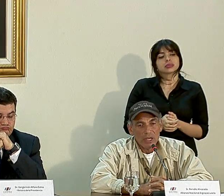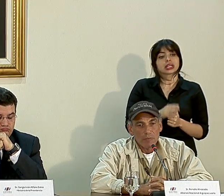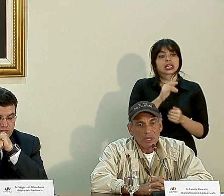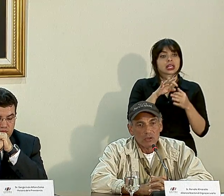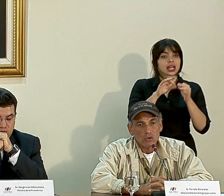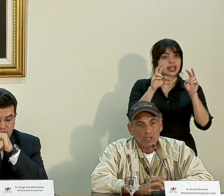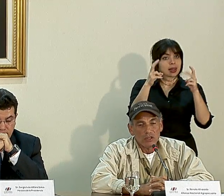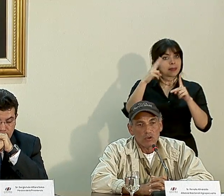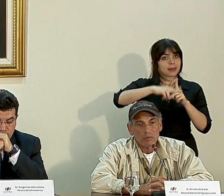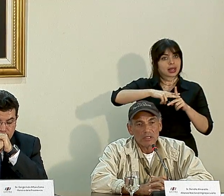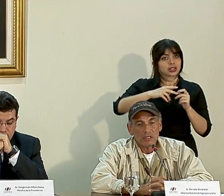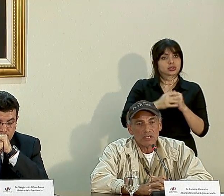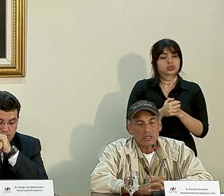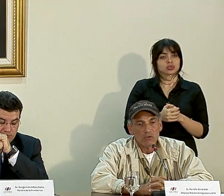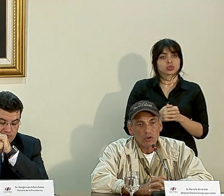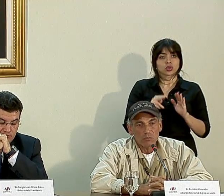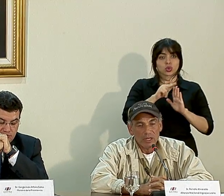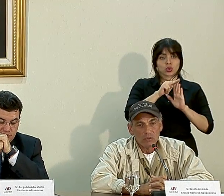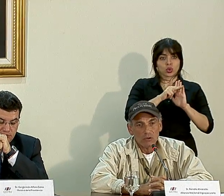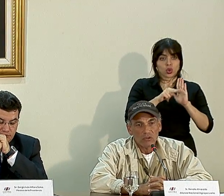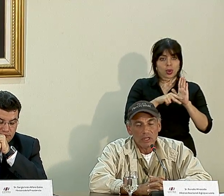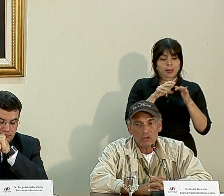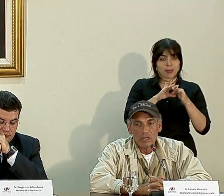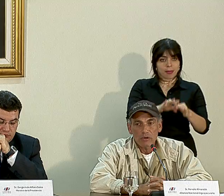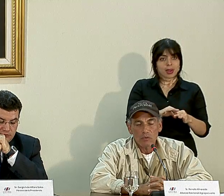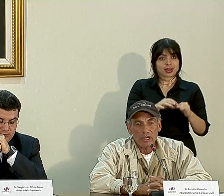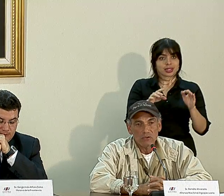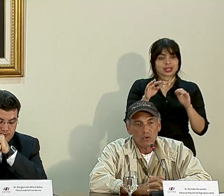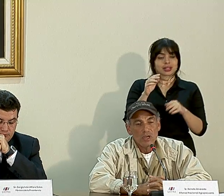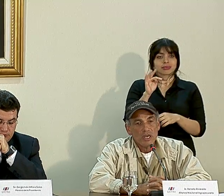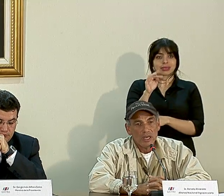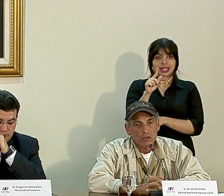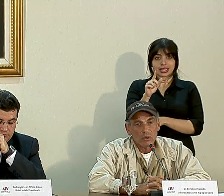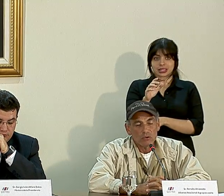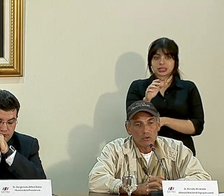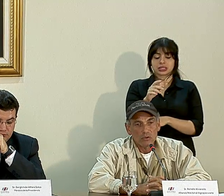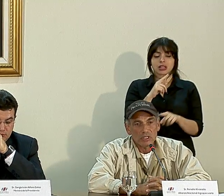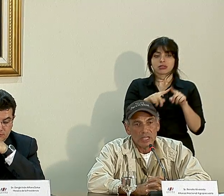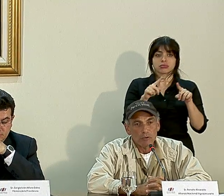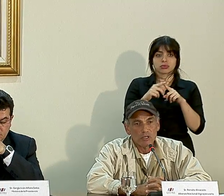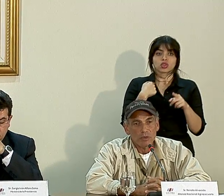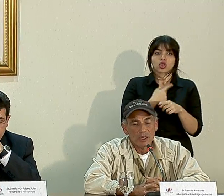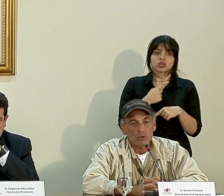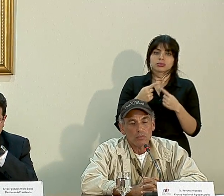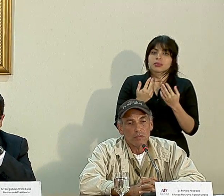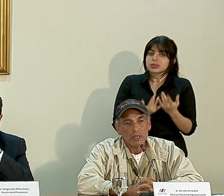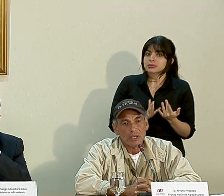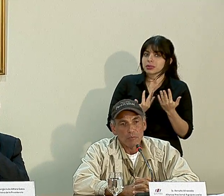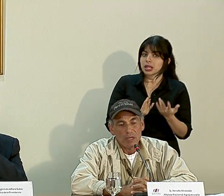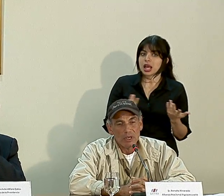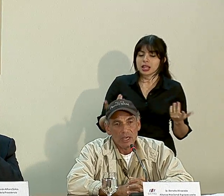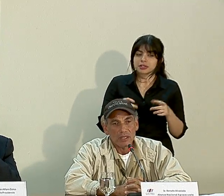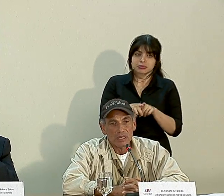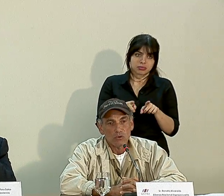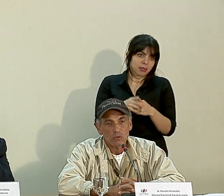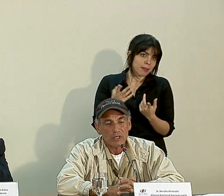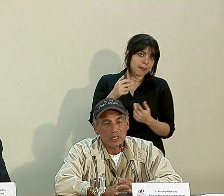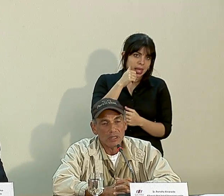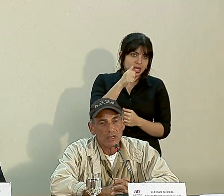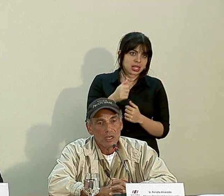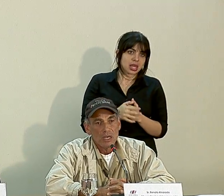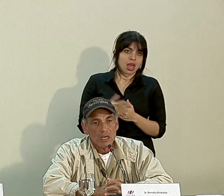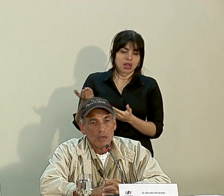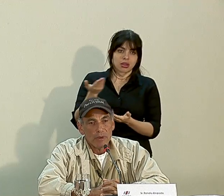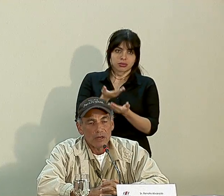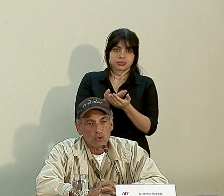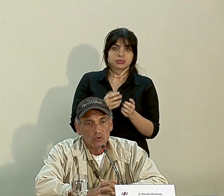Y con el tema de la aplicación de las normas dentro de los marcos de los tratados de libre comercio, es lo que nosotros estaríamos esperando también mañana que se nos